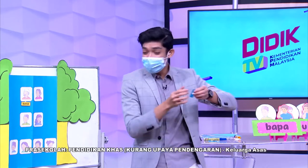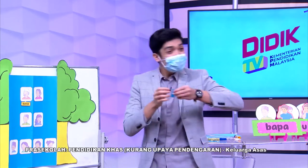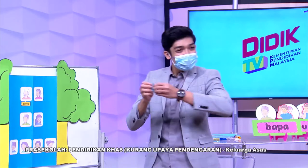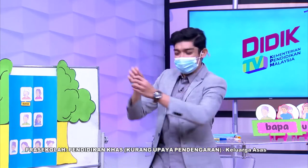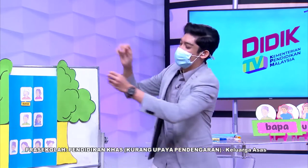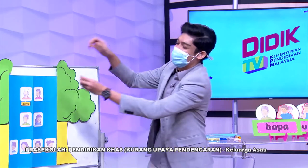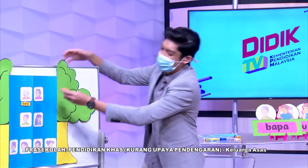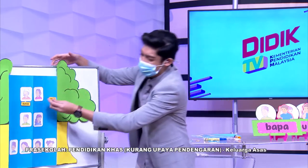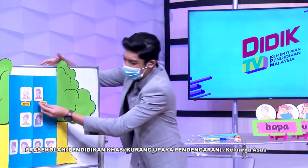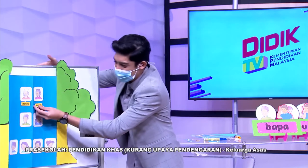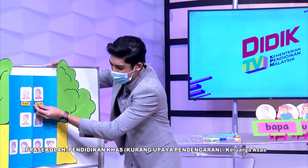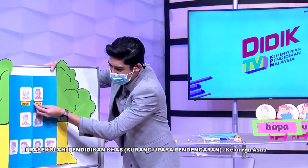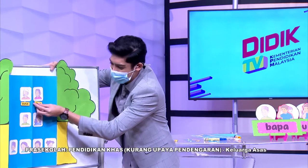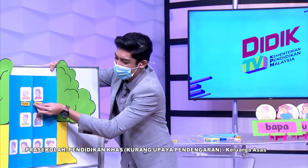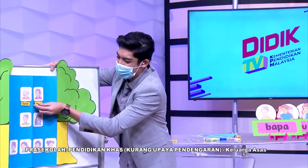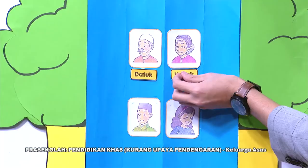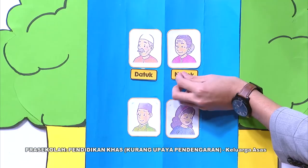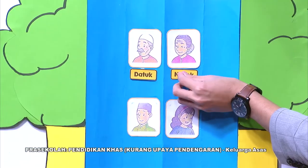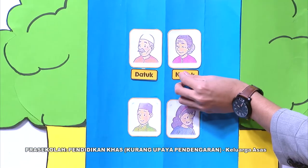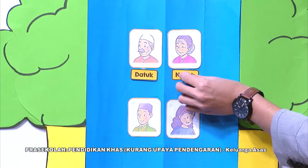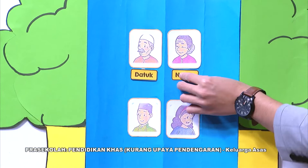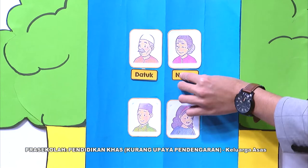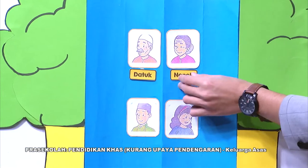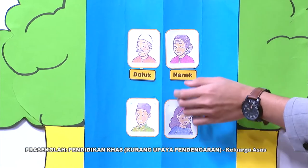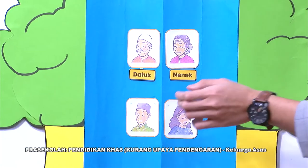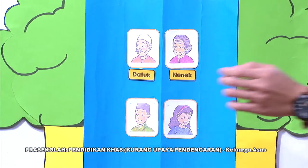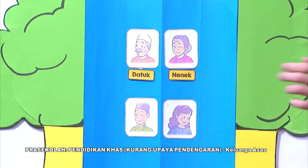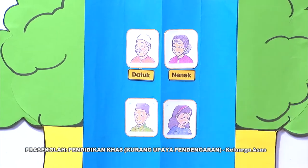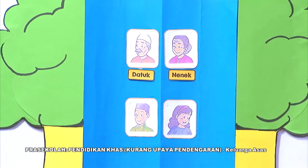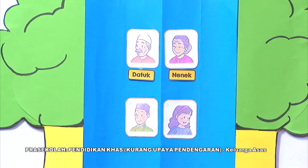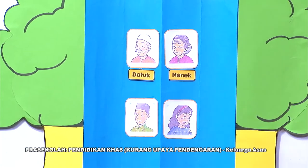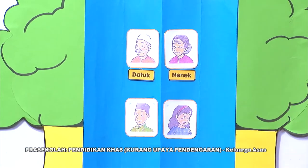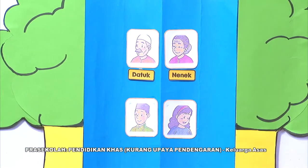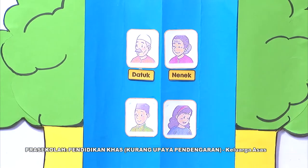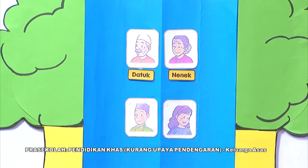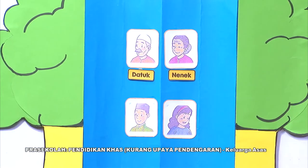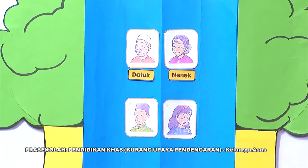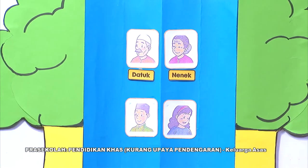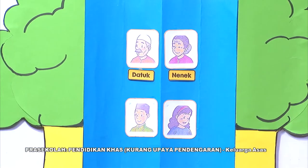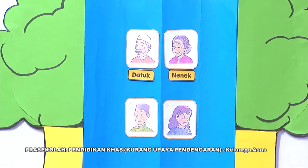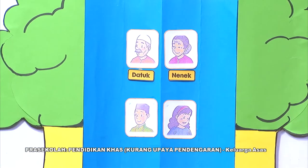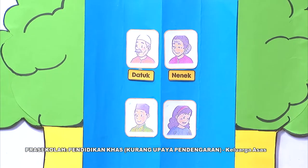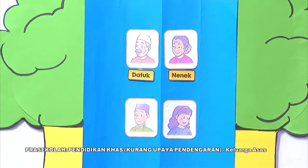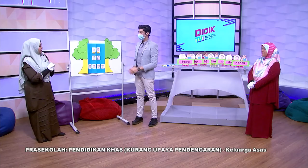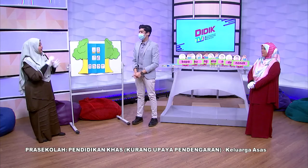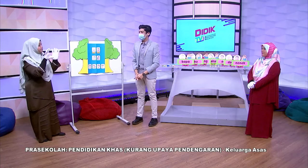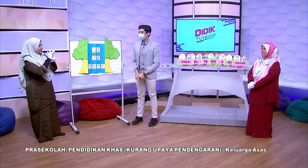si bongkok tiga kita calon Betul Pandai Oke gambar